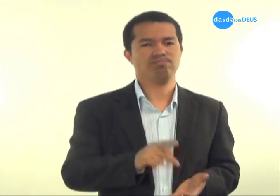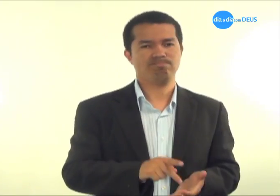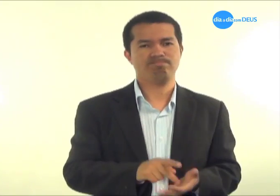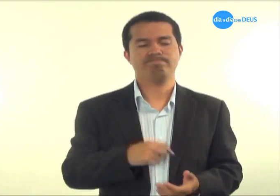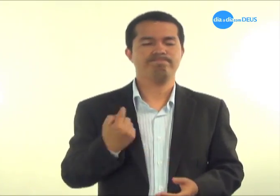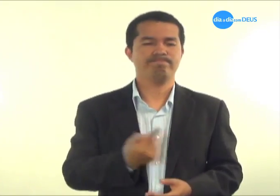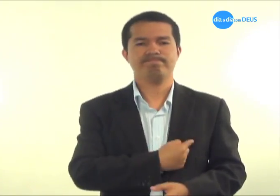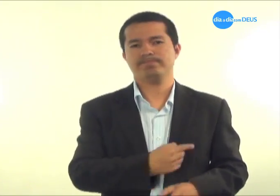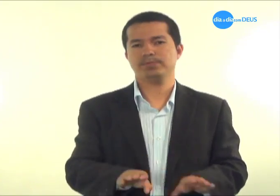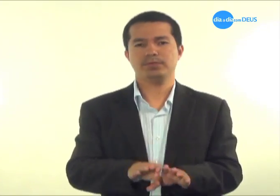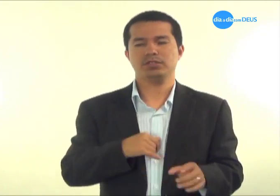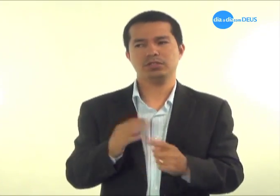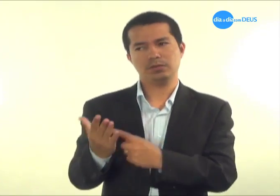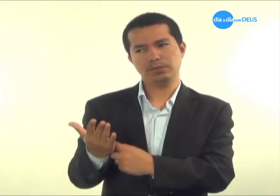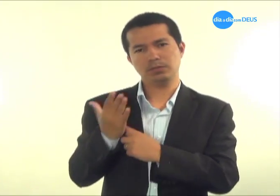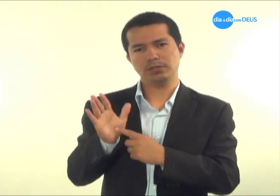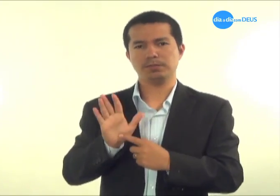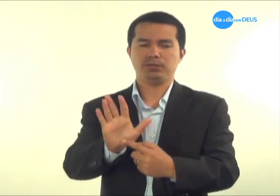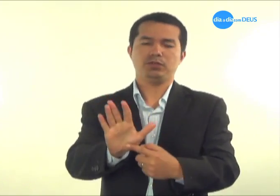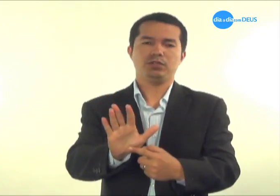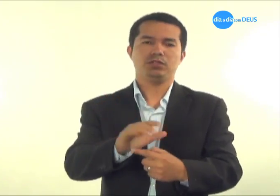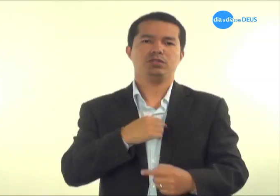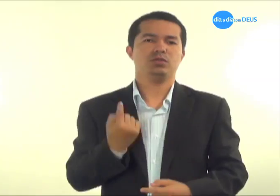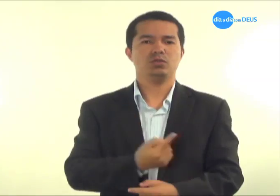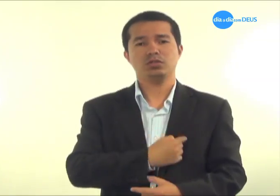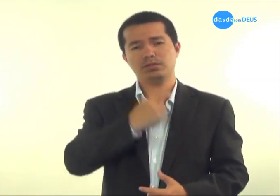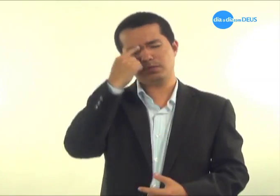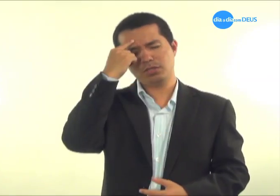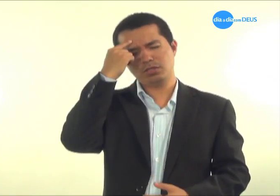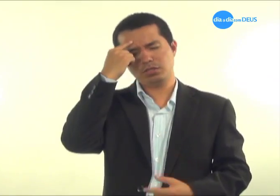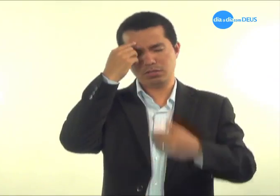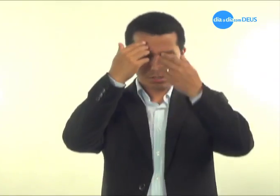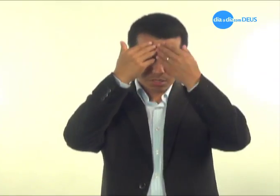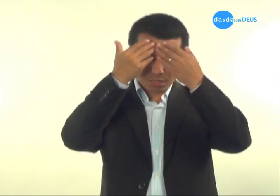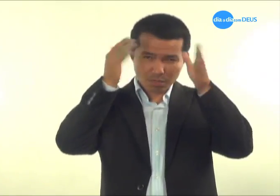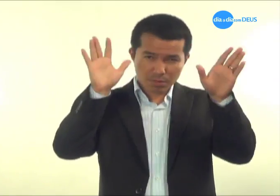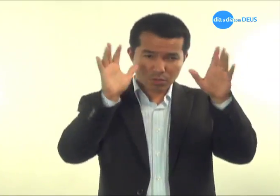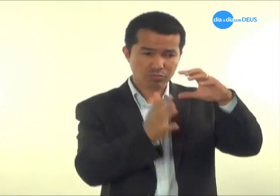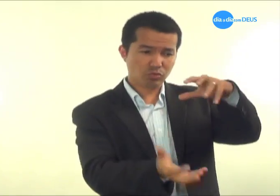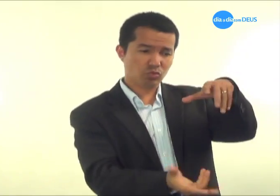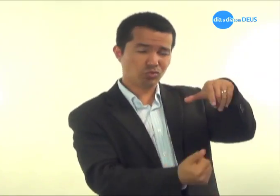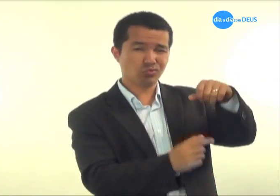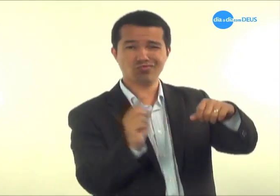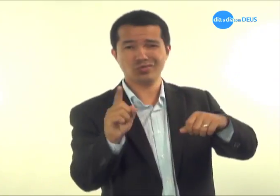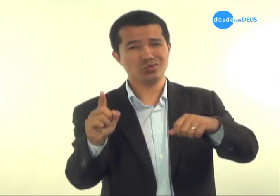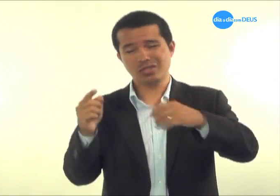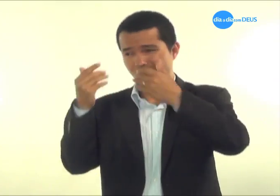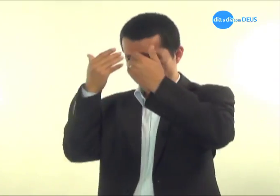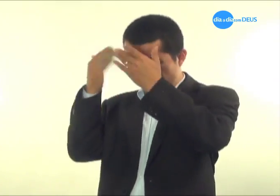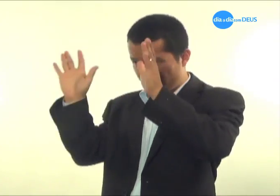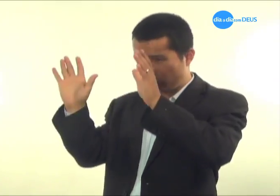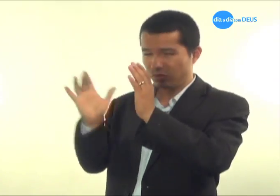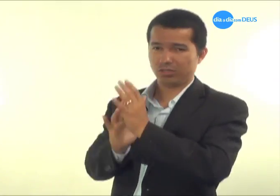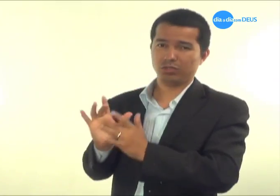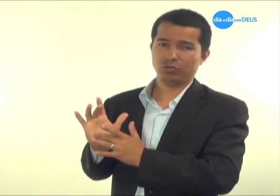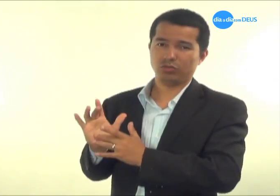mundo. Isso nos mostra que abrimos a porta dos nossos valores quando essas coisas estão nos controlando. E se Jesus não for o